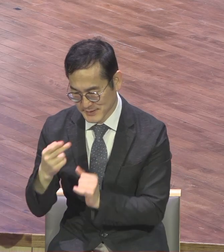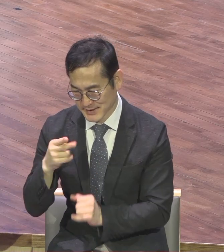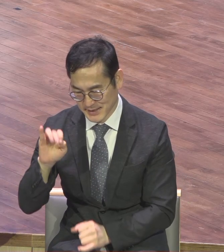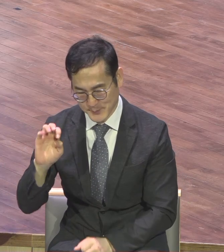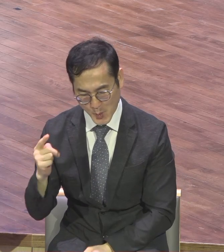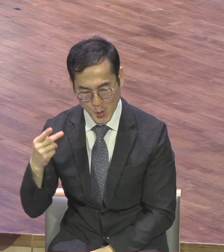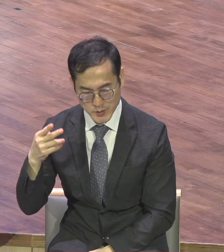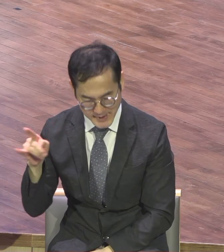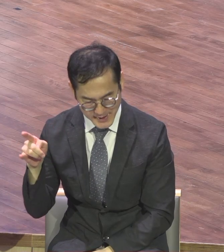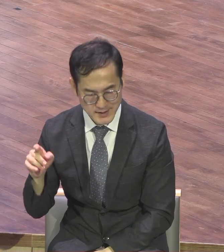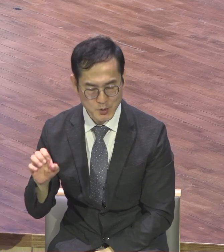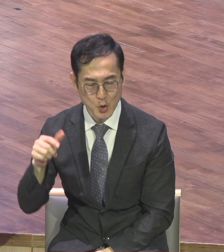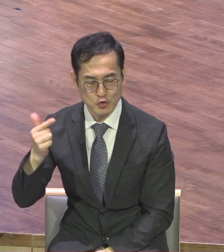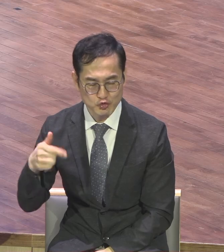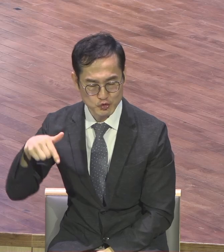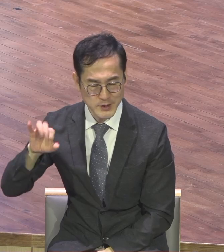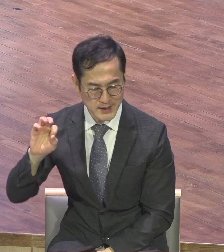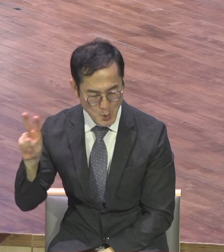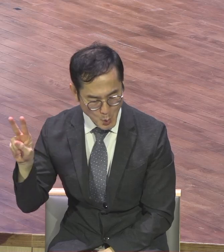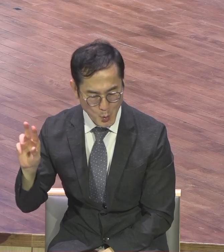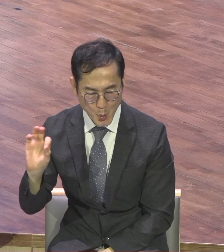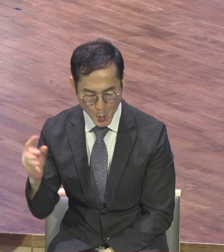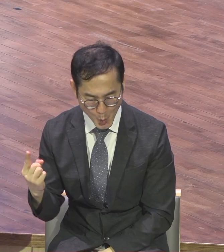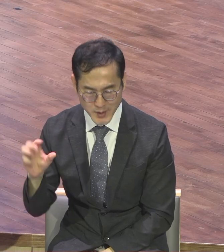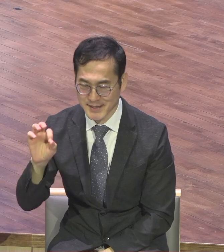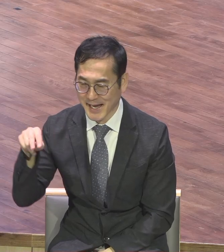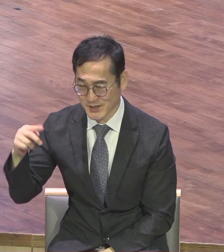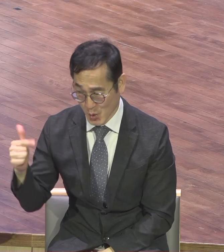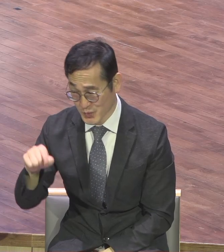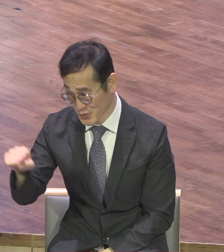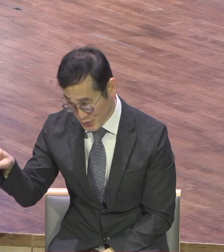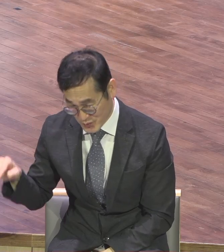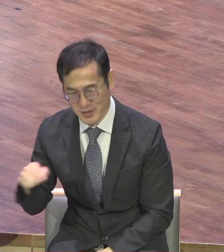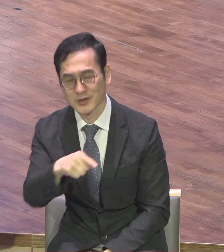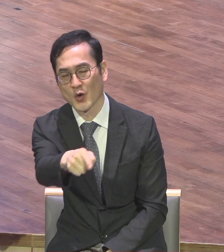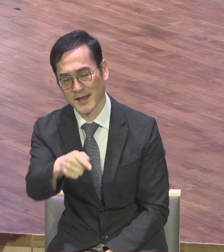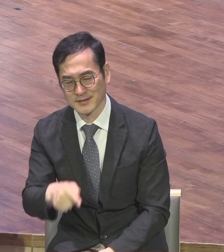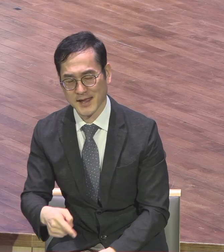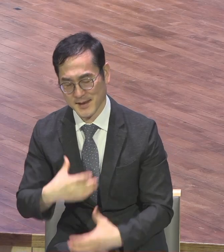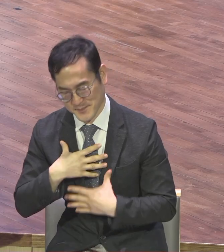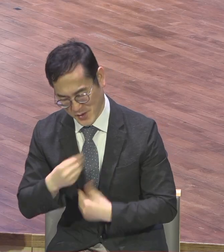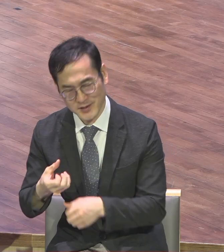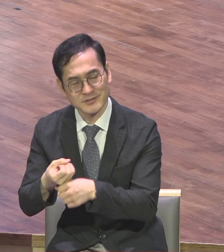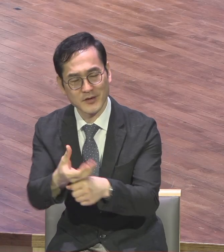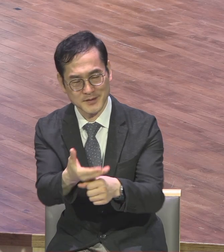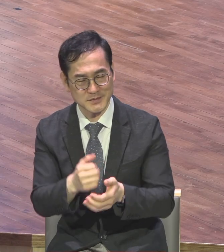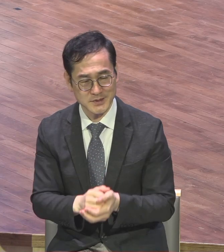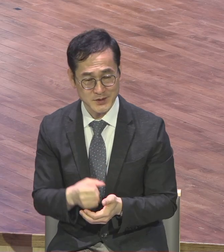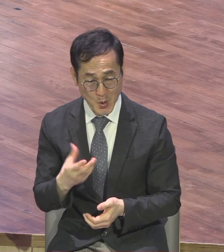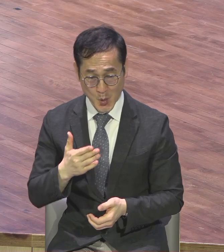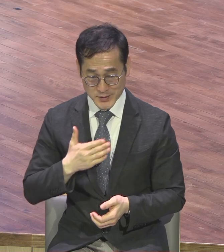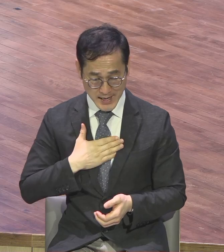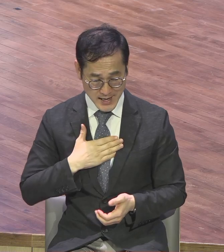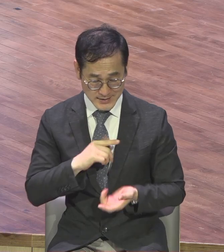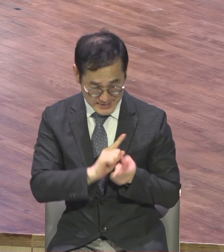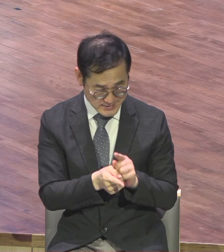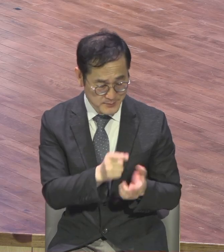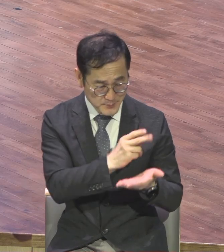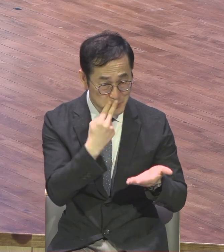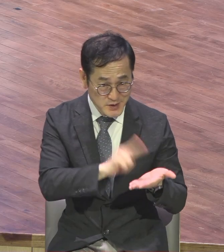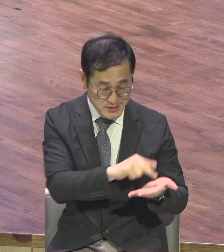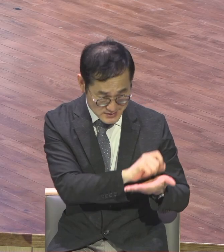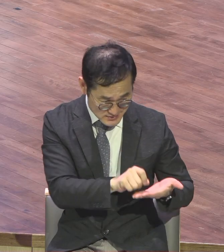친척 누기오와 야손과 소시바더가 너희에게 문안하느니라. 이 편지를 기록하는 나 더디오도 주 안에서 너희에게